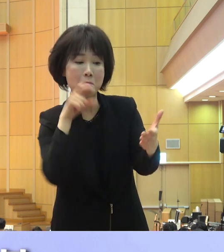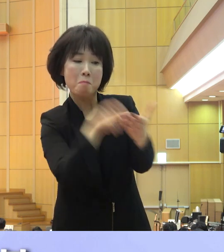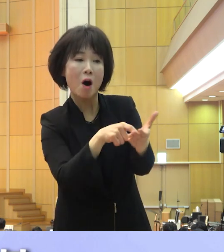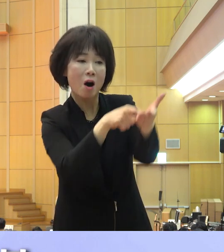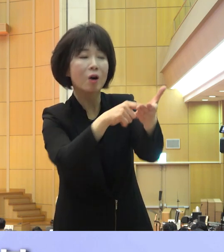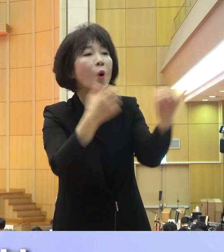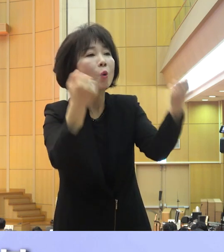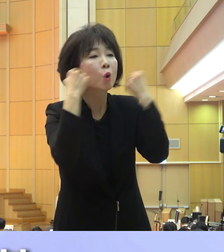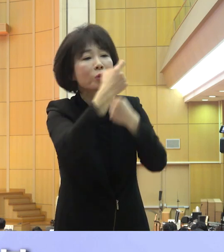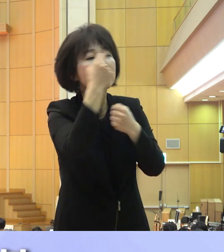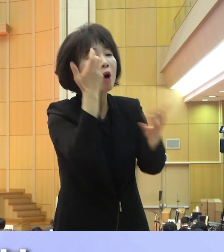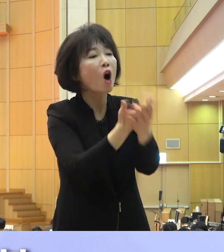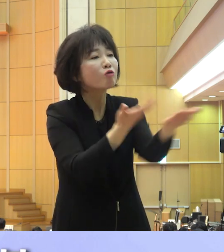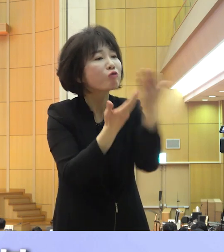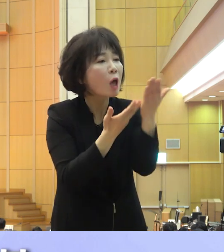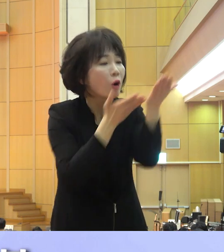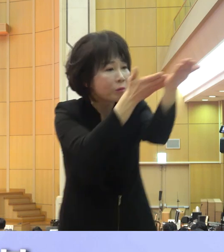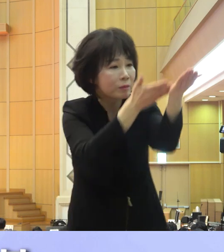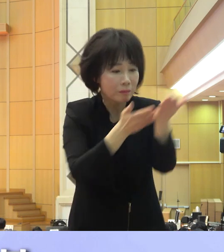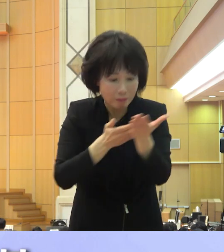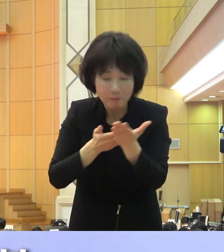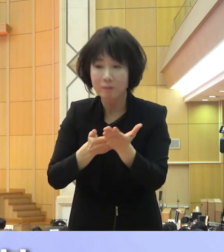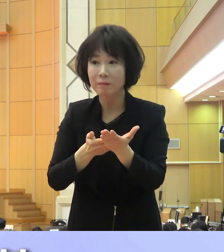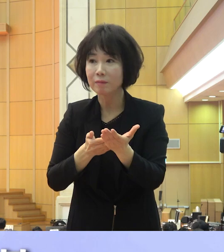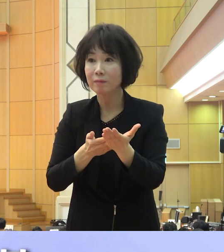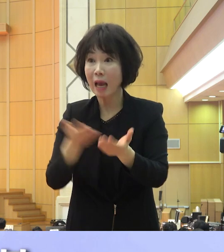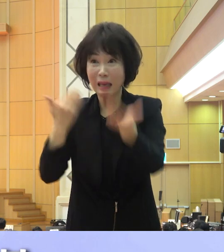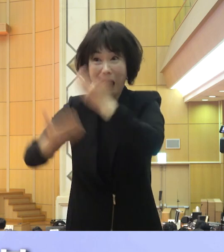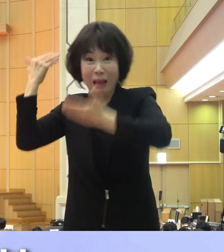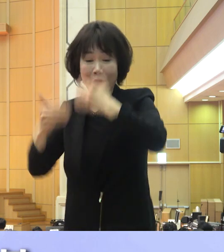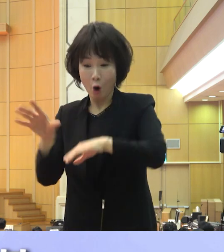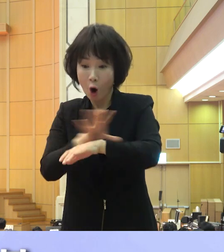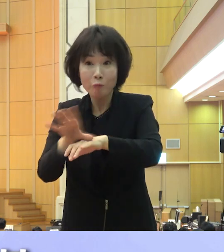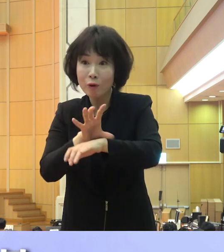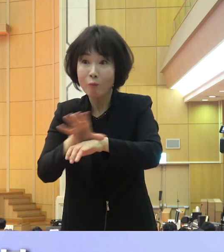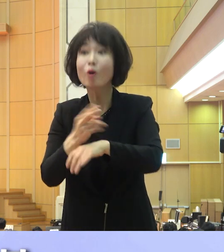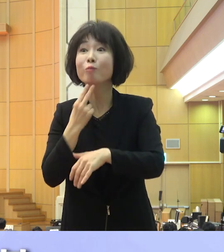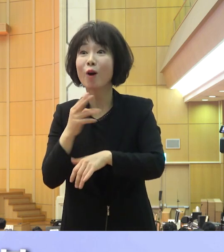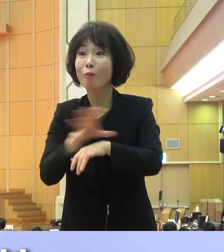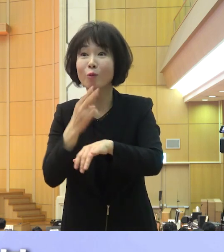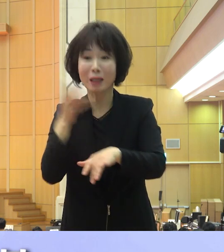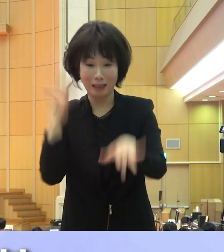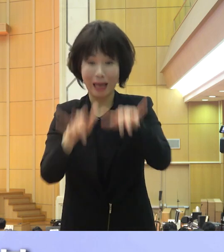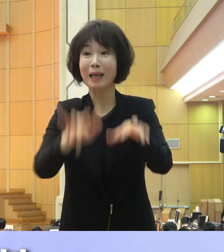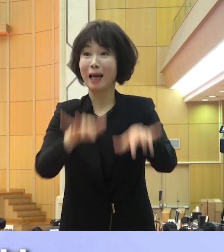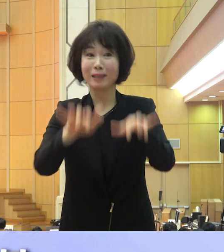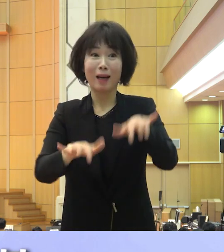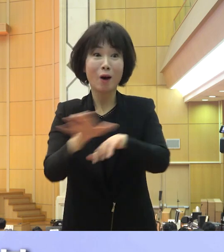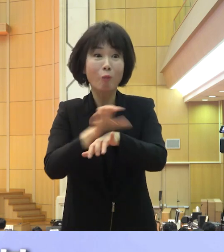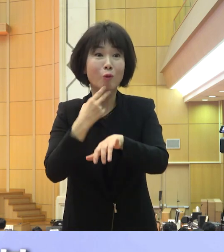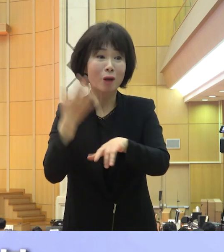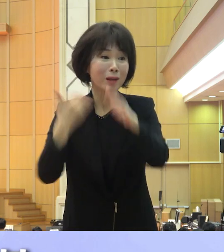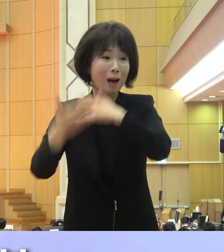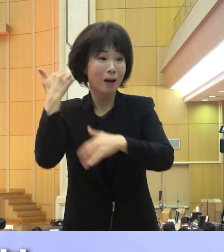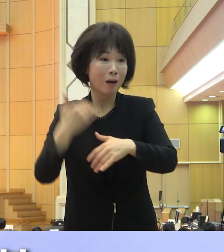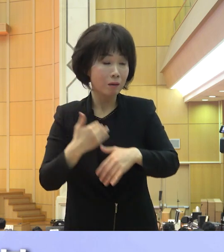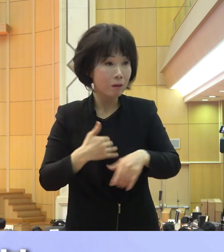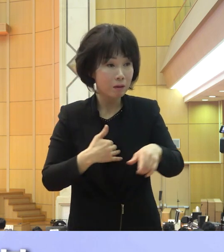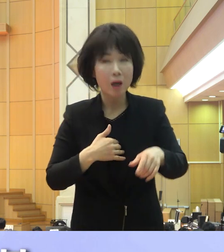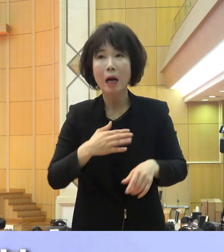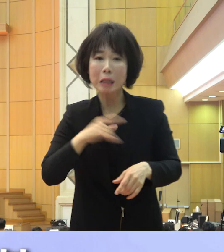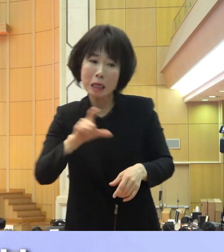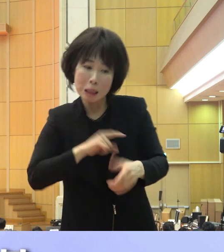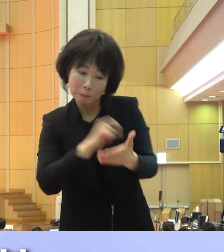그래요? 그때는 지금 저 컴퓨터가 없는 때요. 그냥 이 타자 치는 때요. 타자에다 막 탁탁탁탁탁탁탁